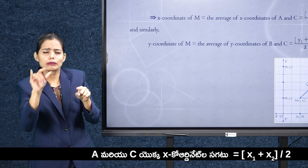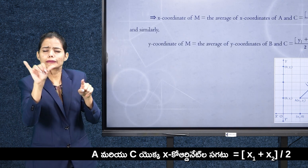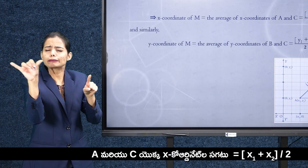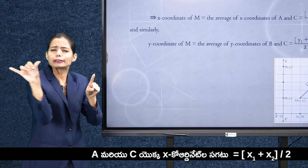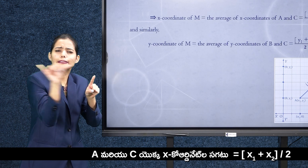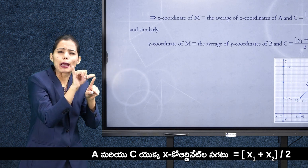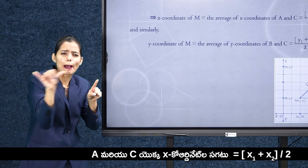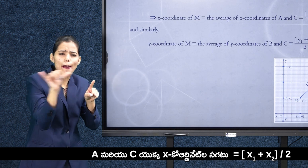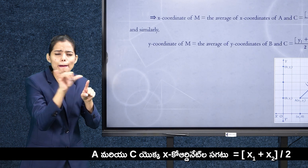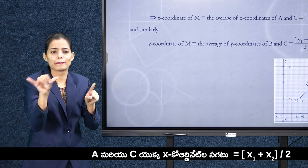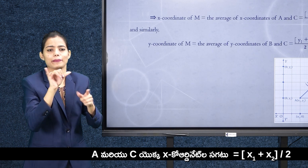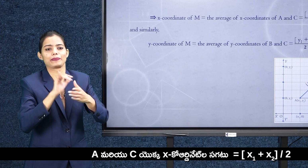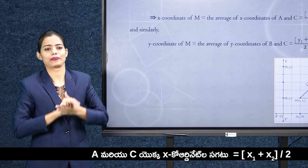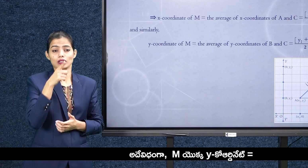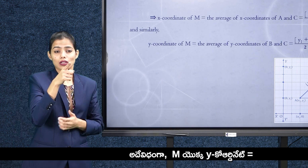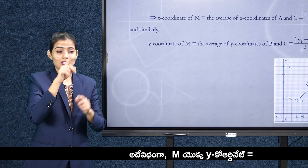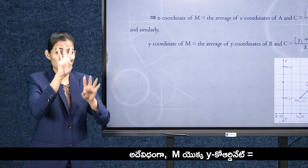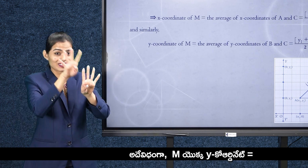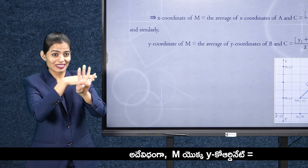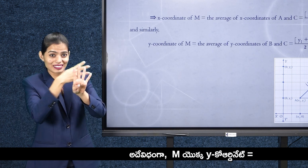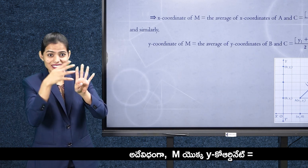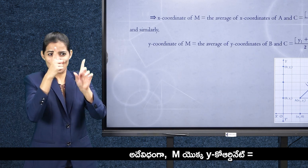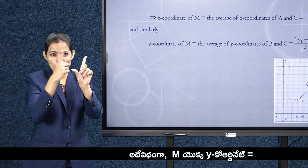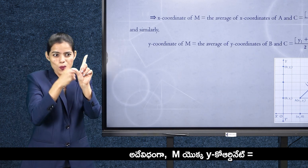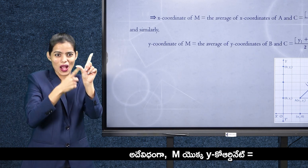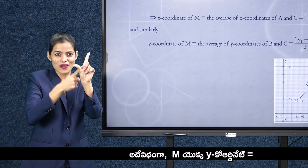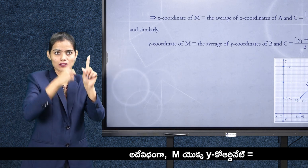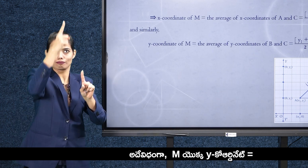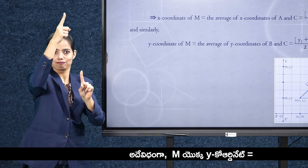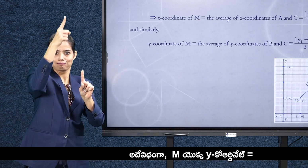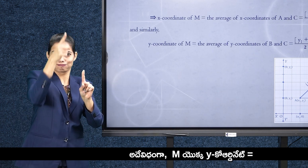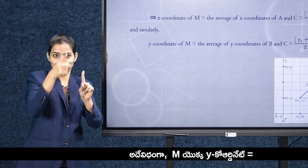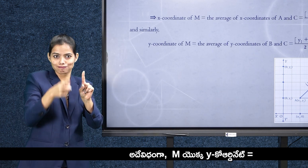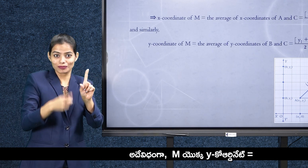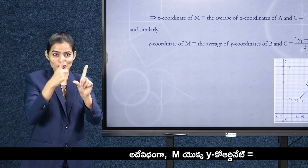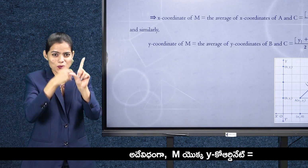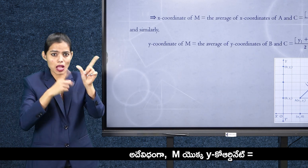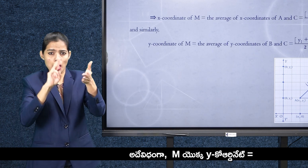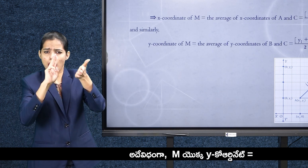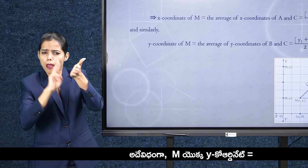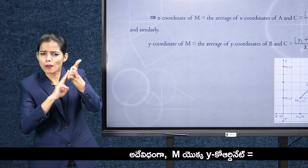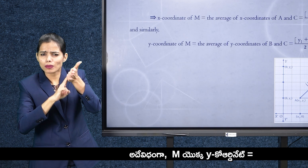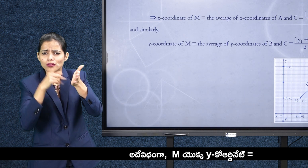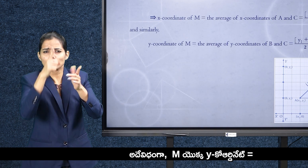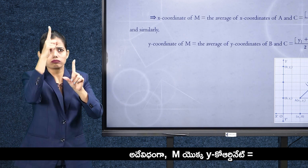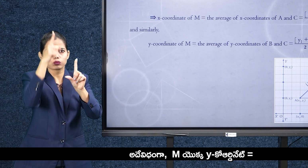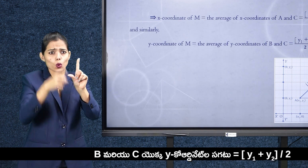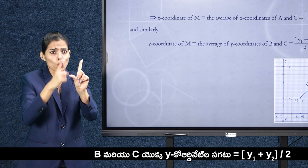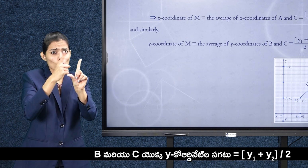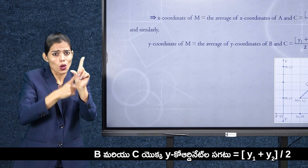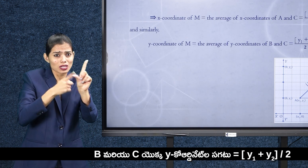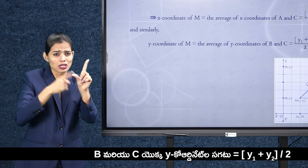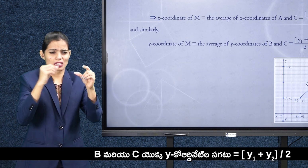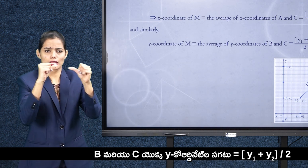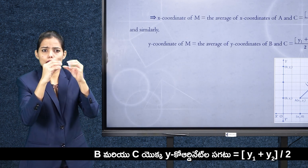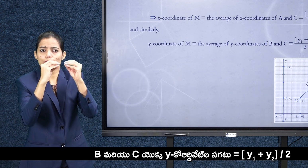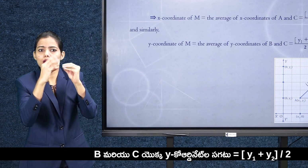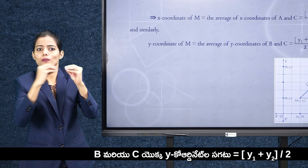బై 2. అదేవిధంగా m యొక్క y కోఆర్డినేట్ ఈజ్ ఈక్వల్ టు b మరియు